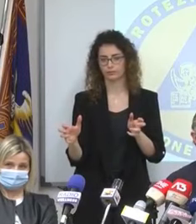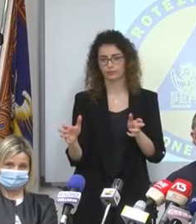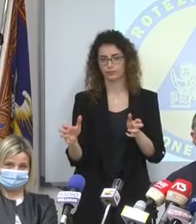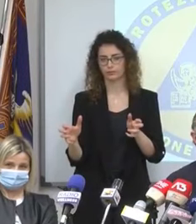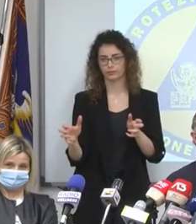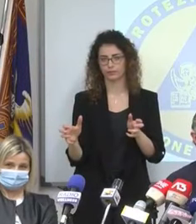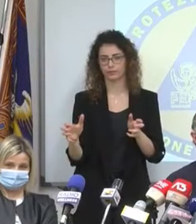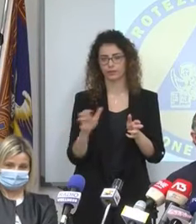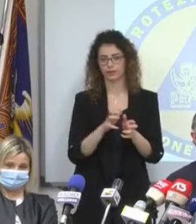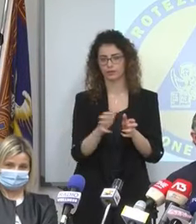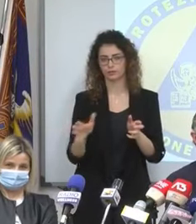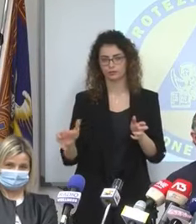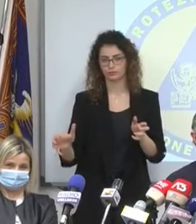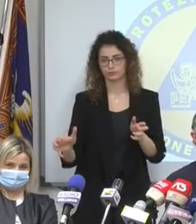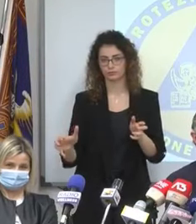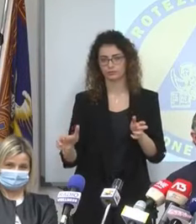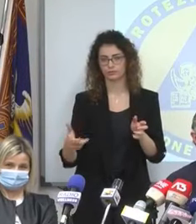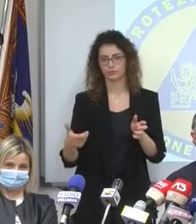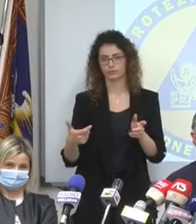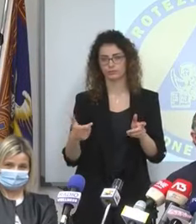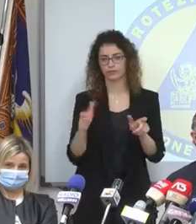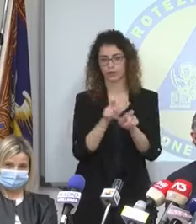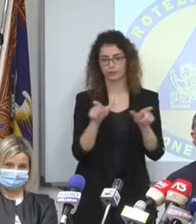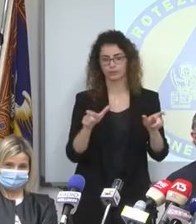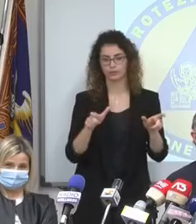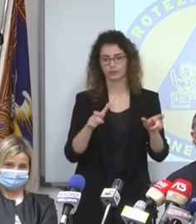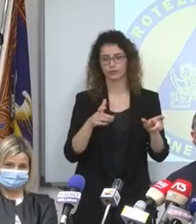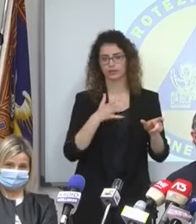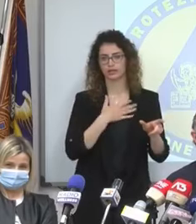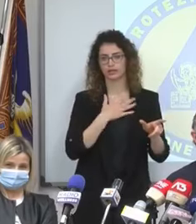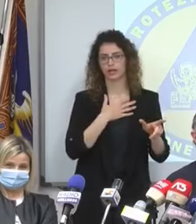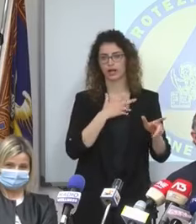chiamate che avevamo fatto degli 85enni,